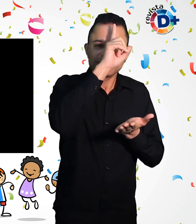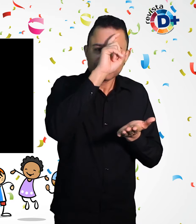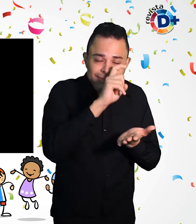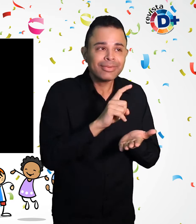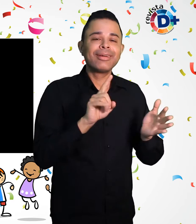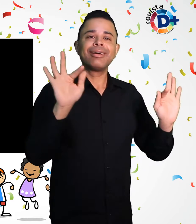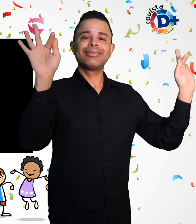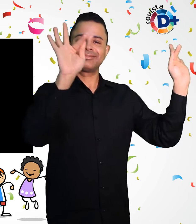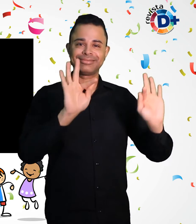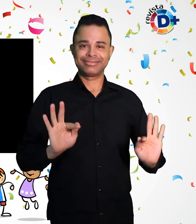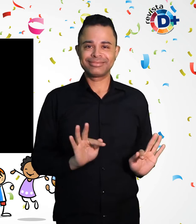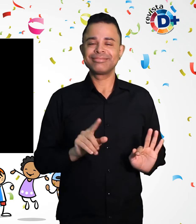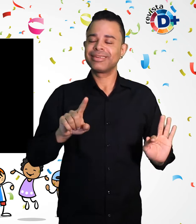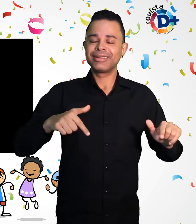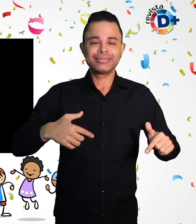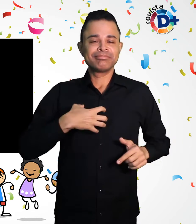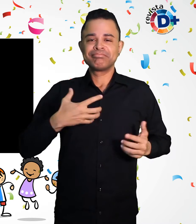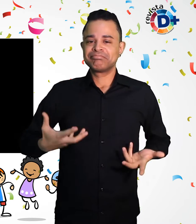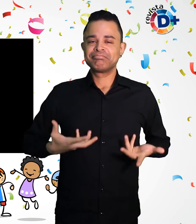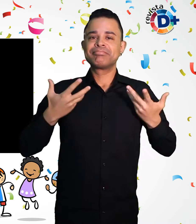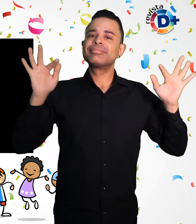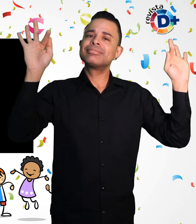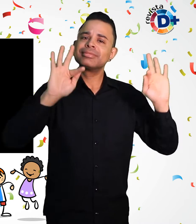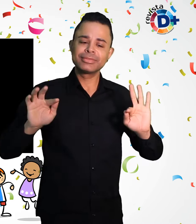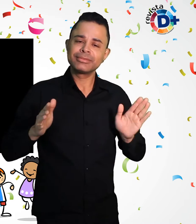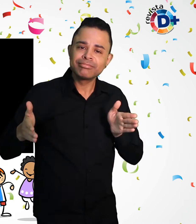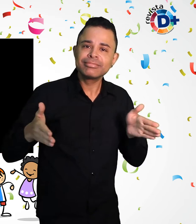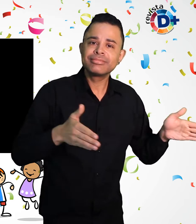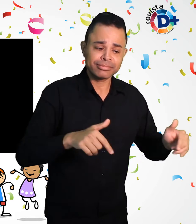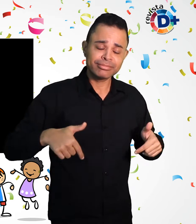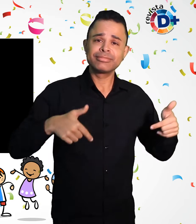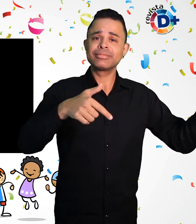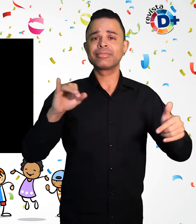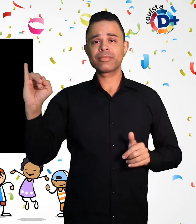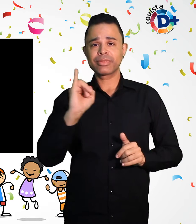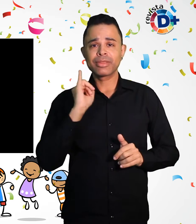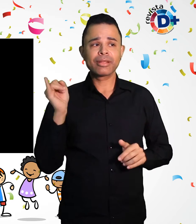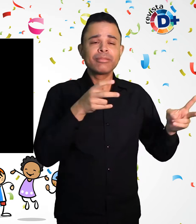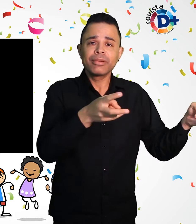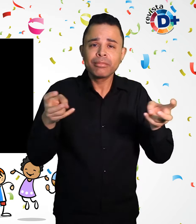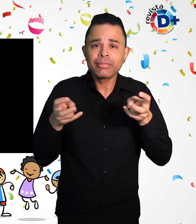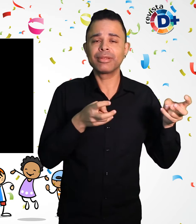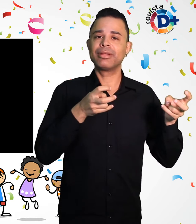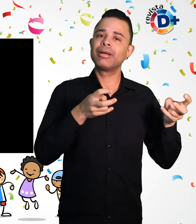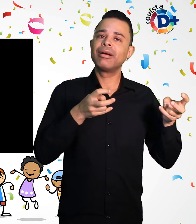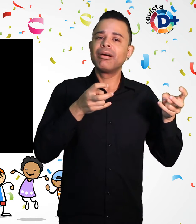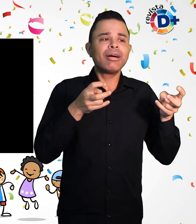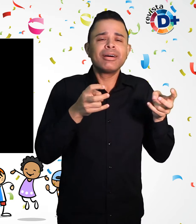uma honra participar de uma iniciativa importante como esta e perceber que uma atitude tão